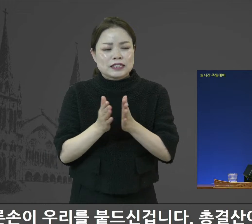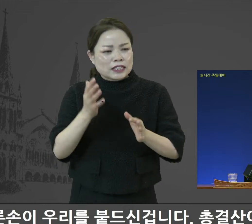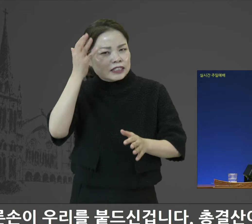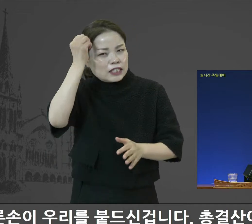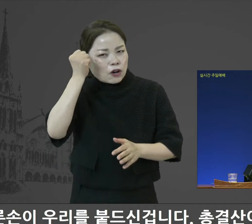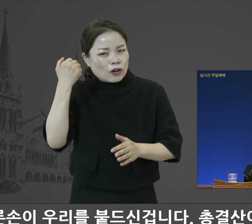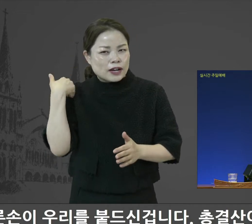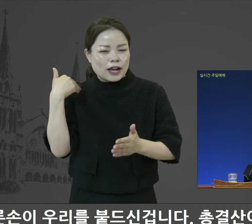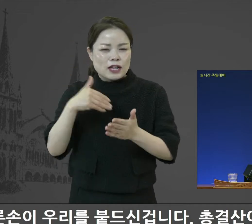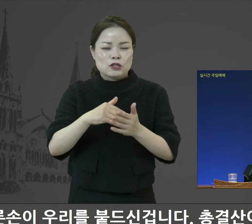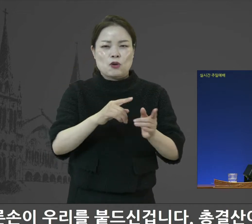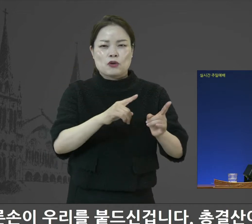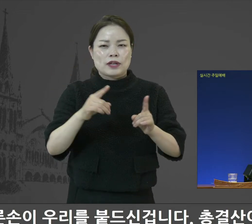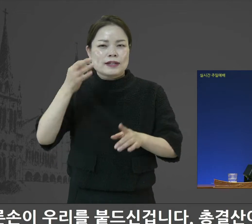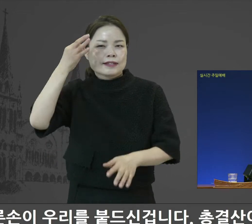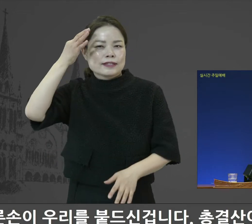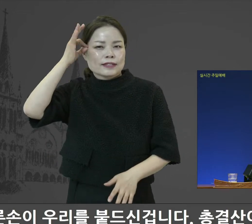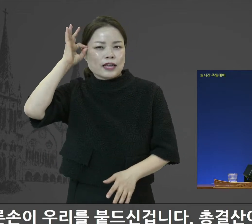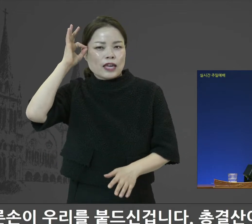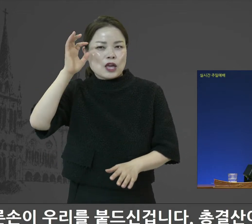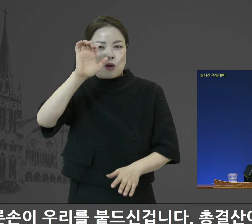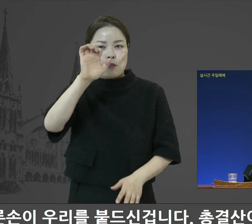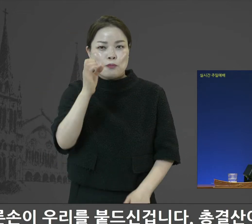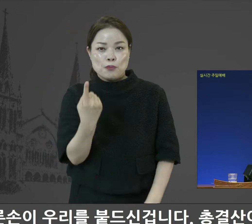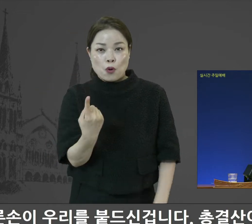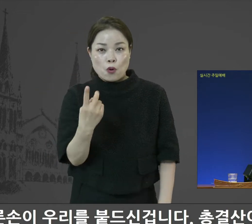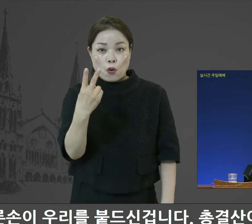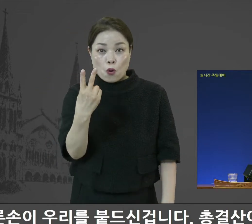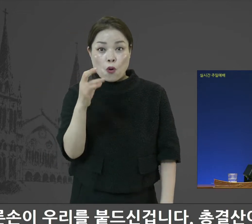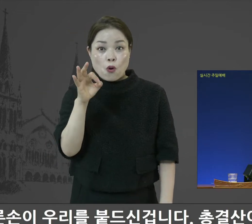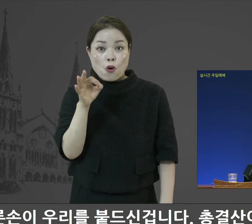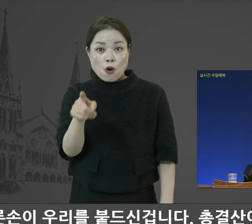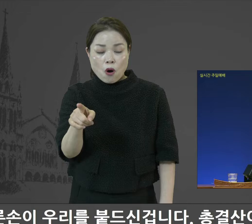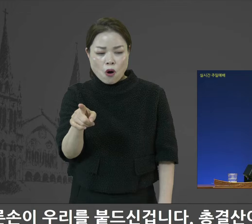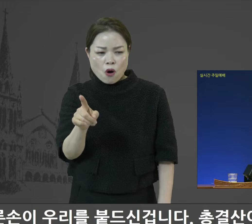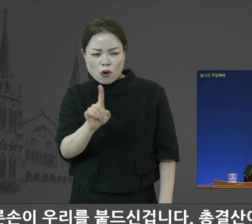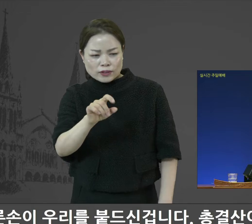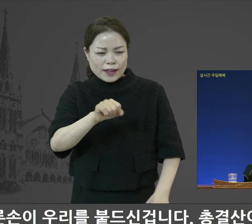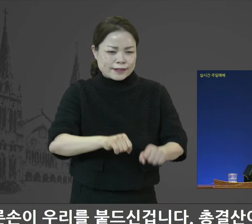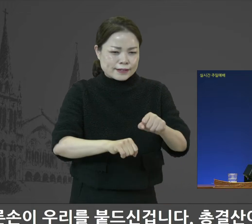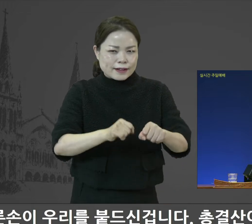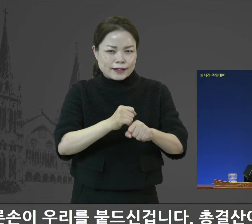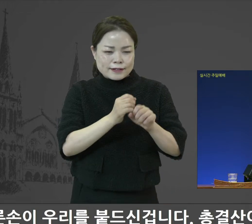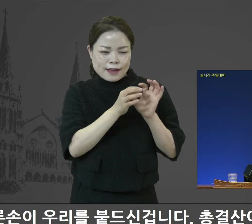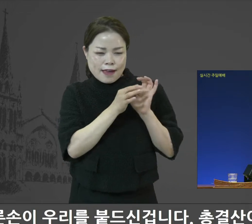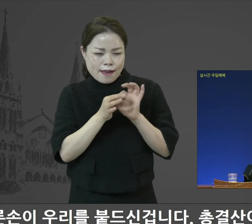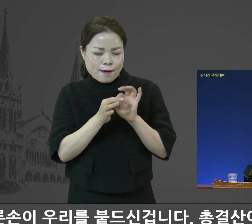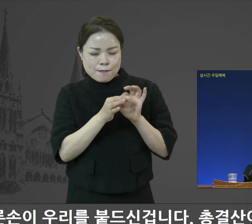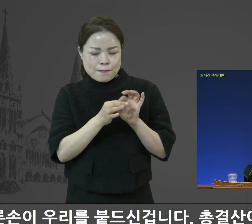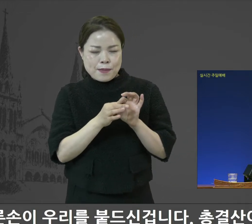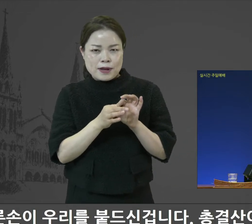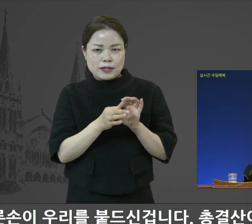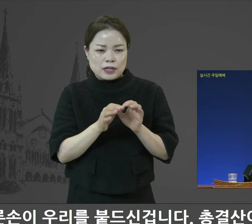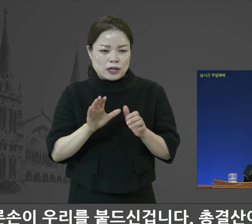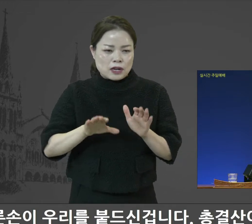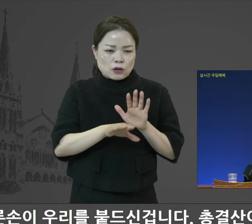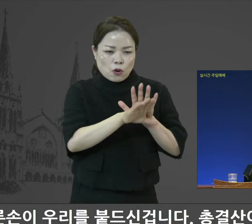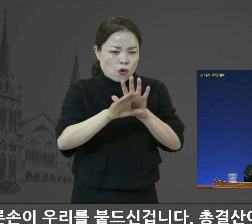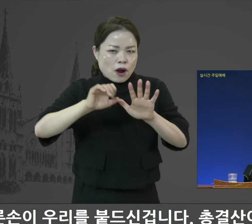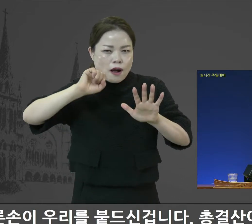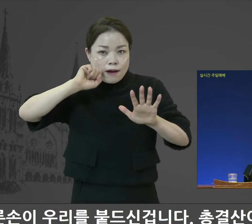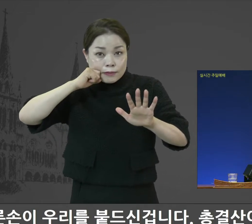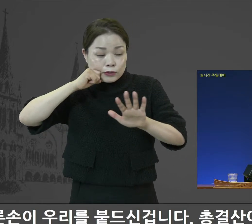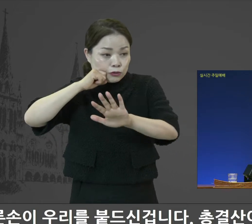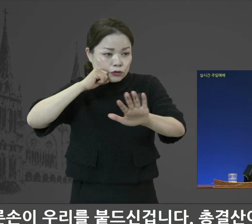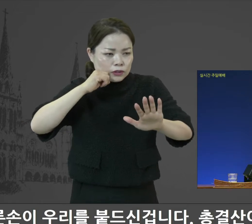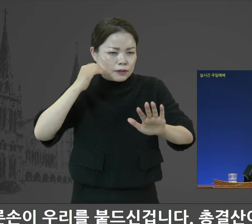기억하라 돌이키라 깨어있으라 이 표어와 함께 어떻게 이 표어를 수행할 것이냐, 계속해 나가자. 코로나의 어려움이 있지만